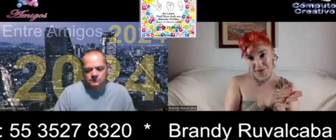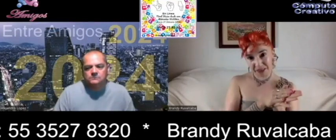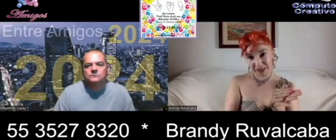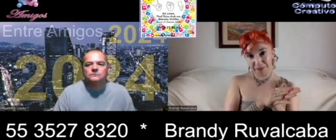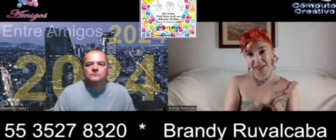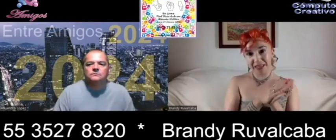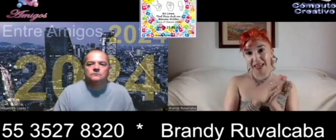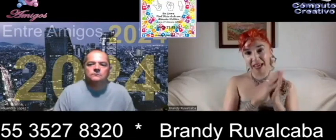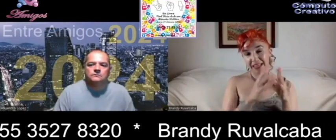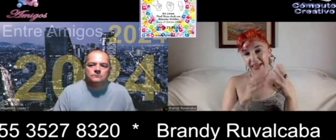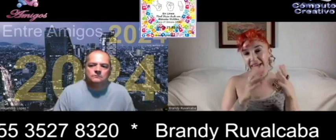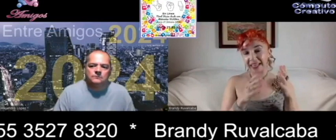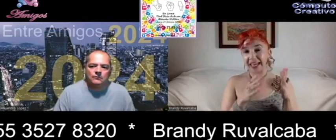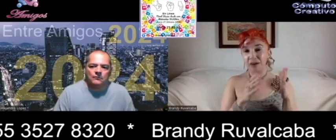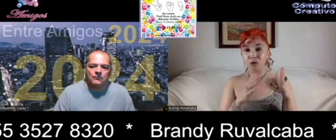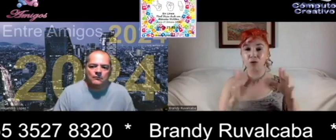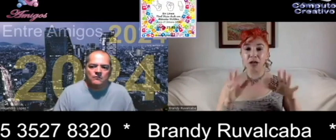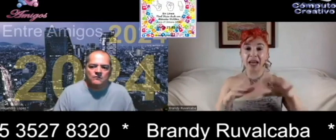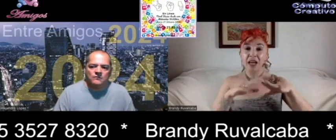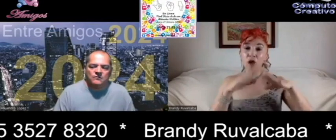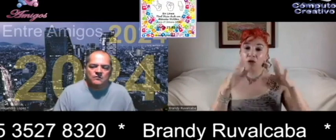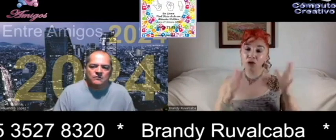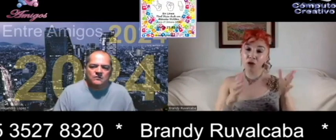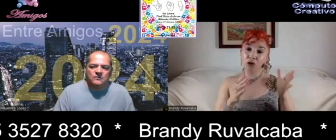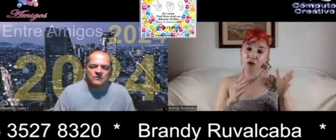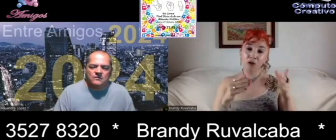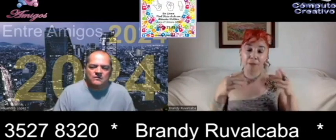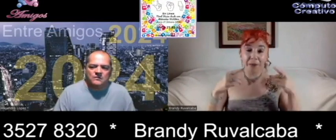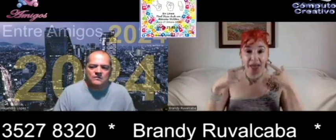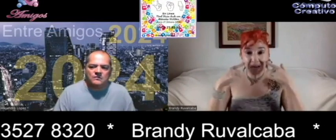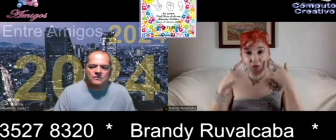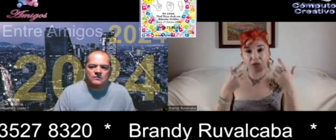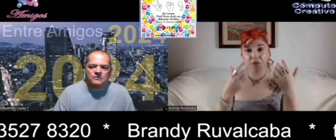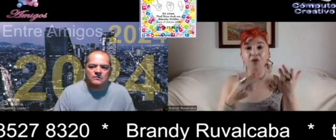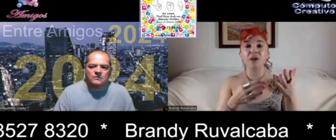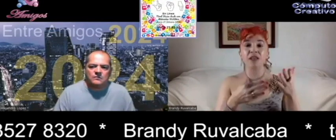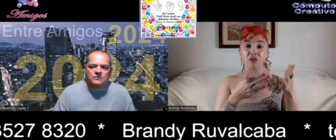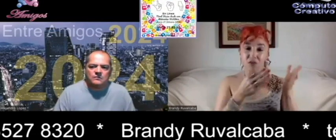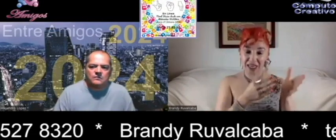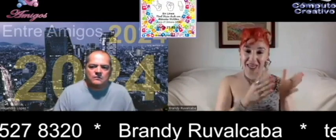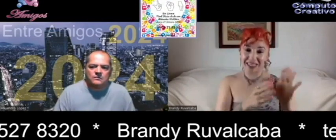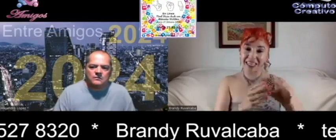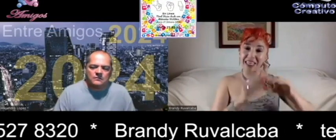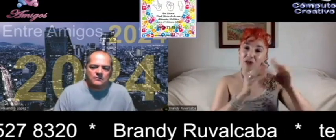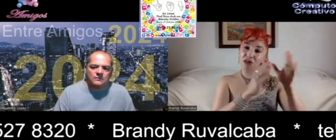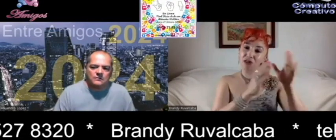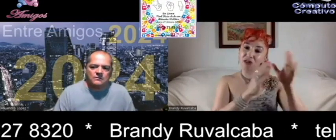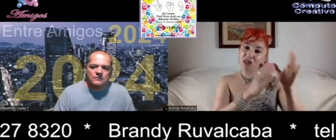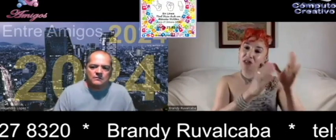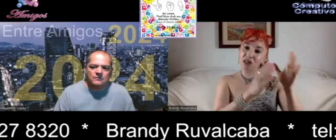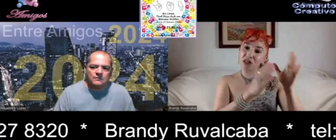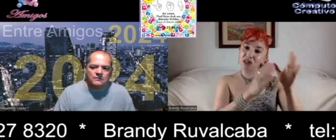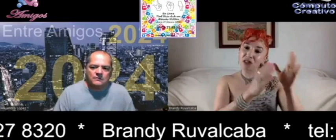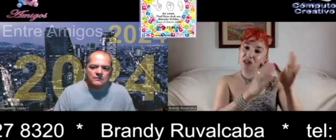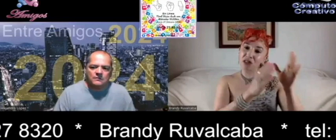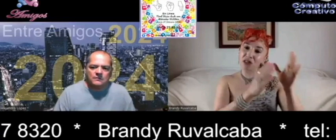cultura, depende de la cultura, los sordos ven una forma de comunicarse y entonces